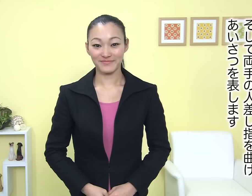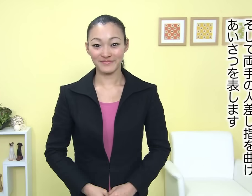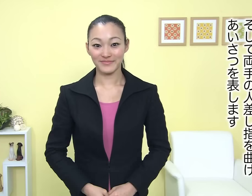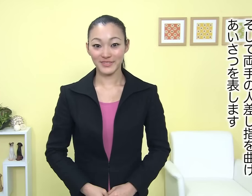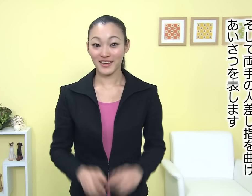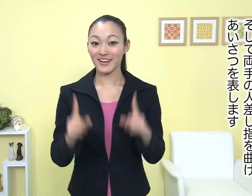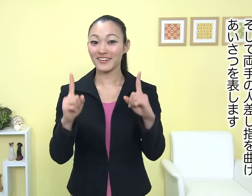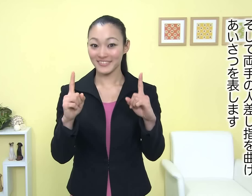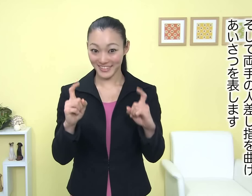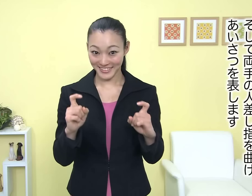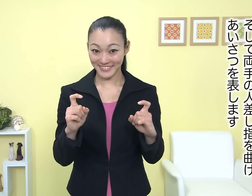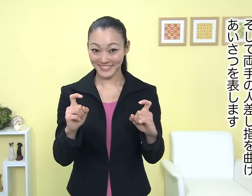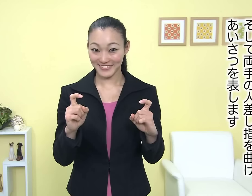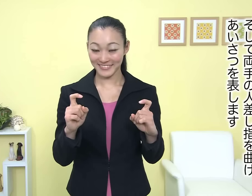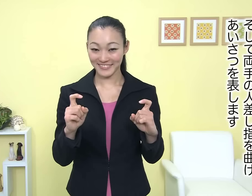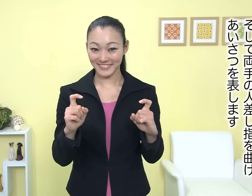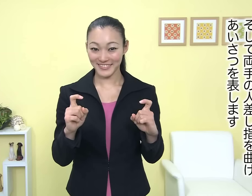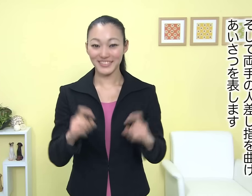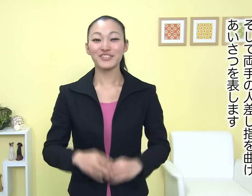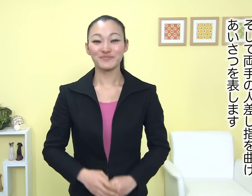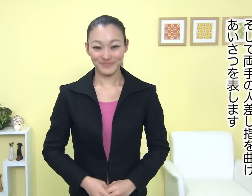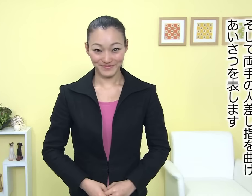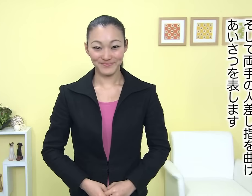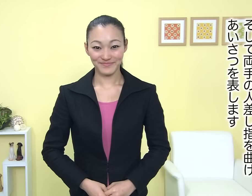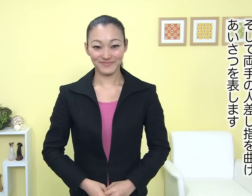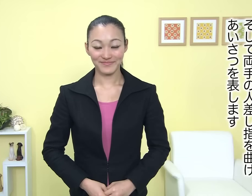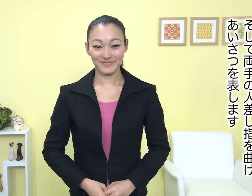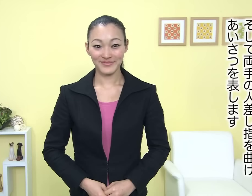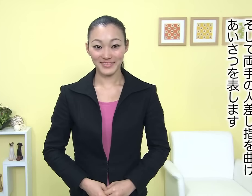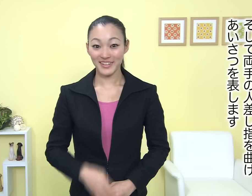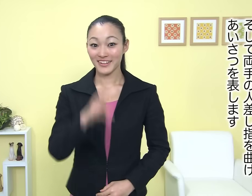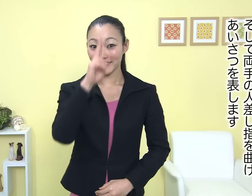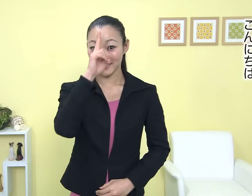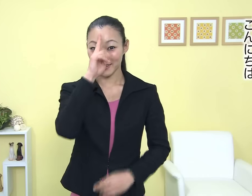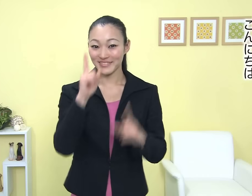そして両手の人差し指を曲げ挨拶を表します。